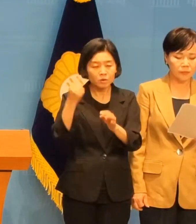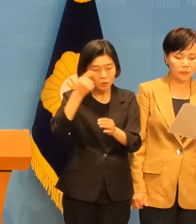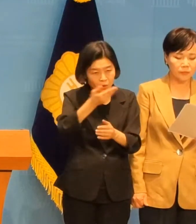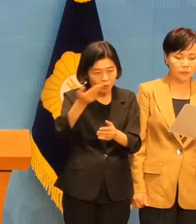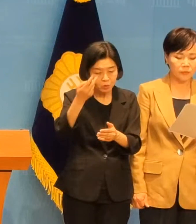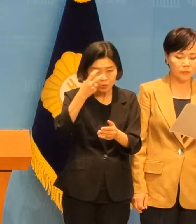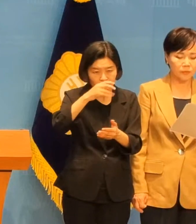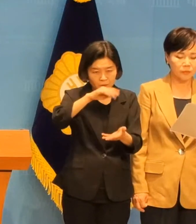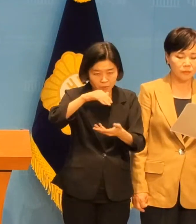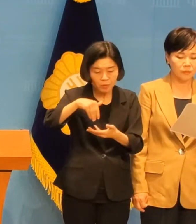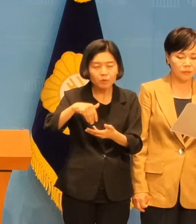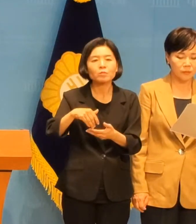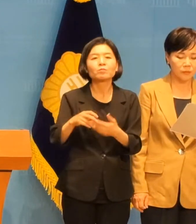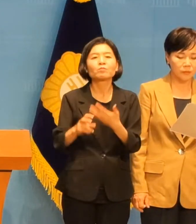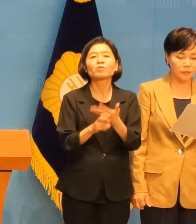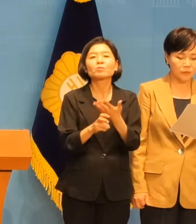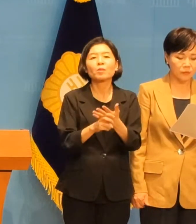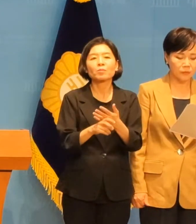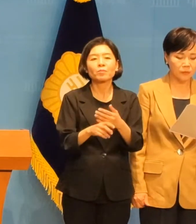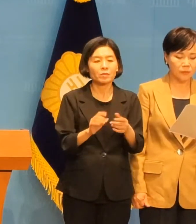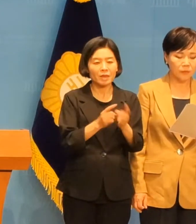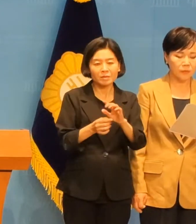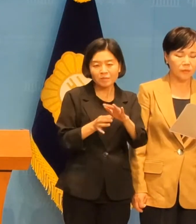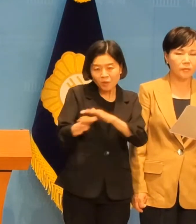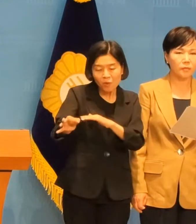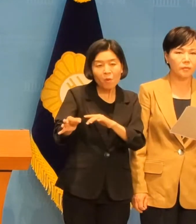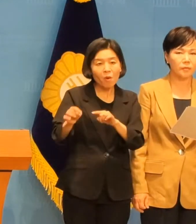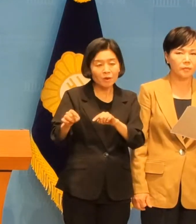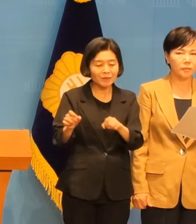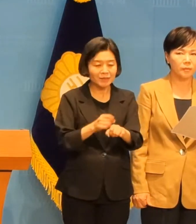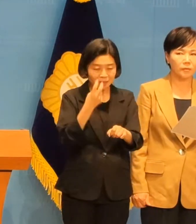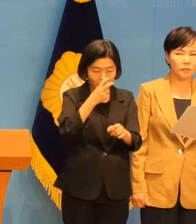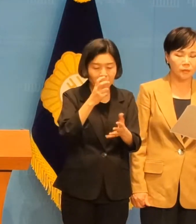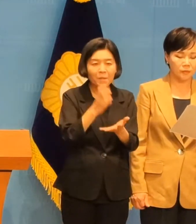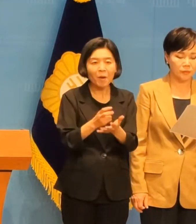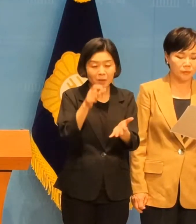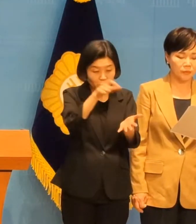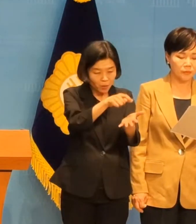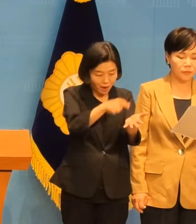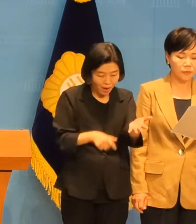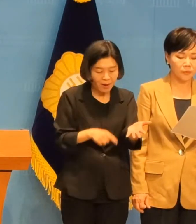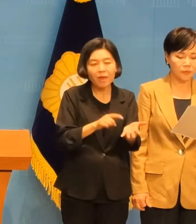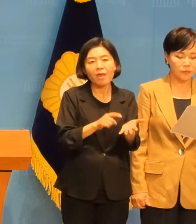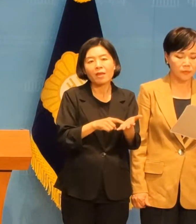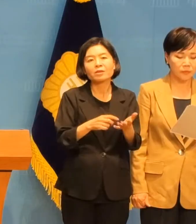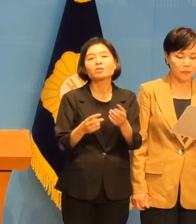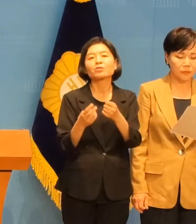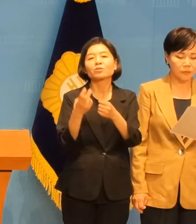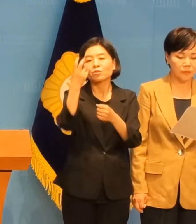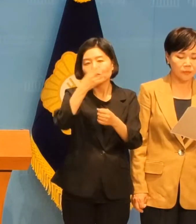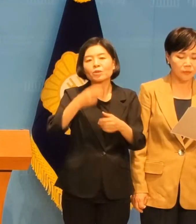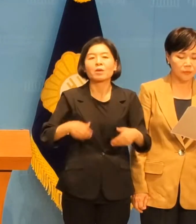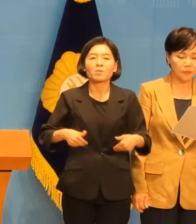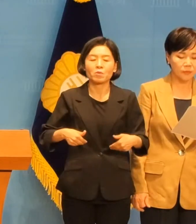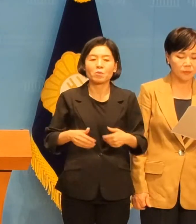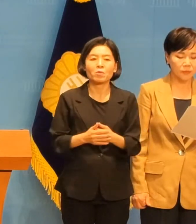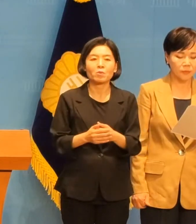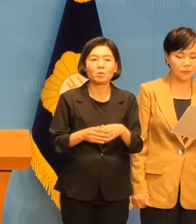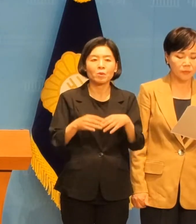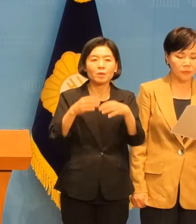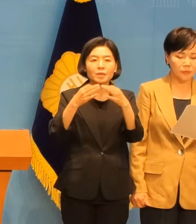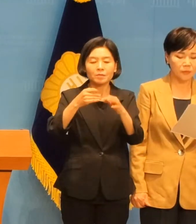의혹 혐의는 바로 이 특검법 조항에 명시한 특검의 수사 대상입니다. 따라서 김건희 특검은